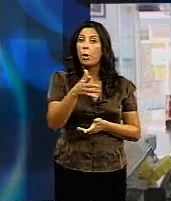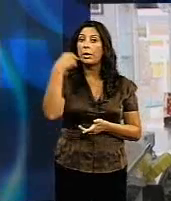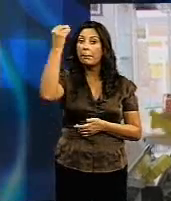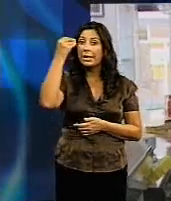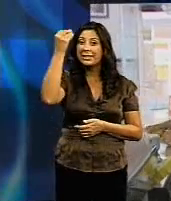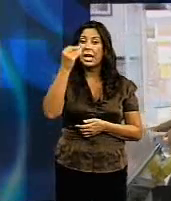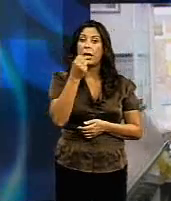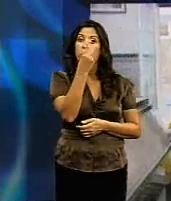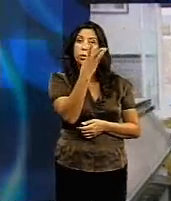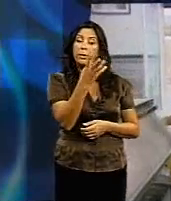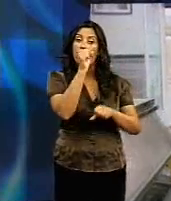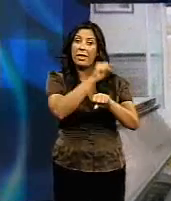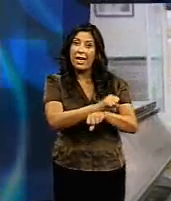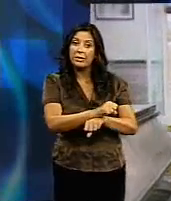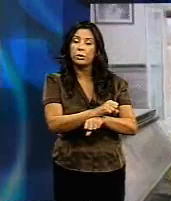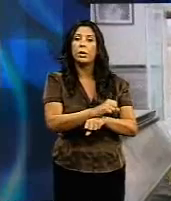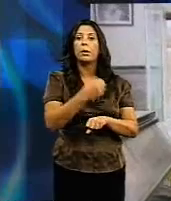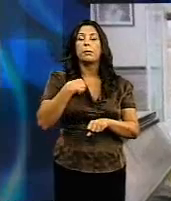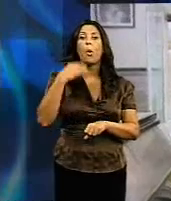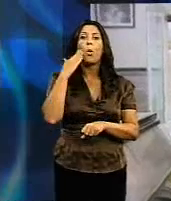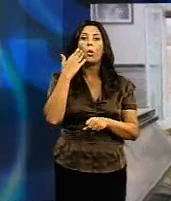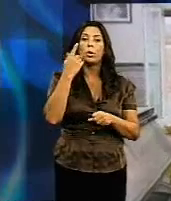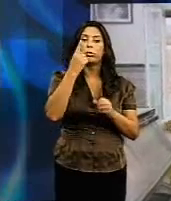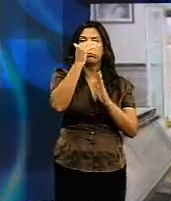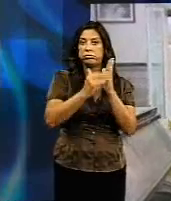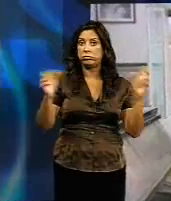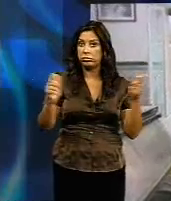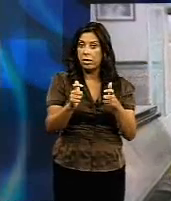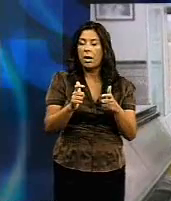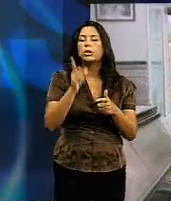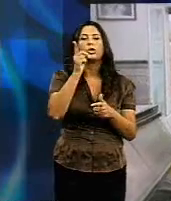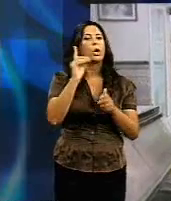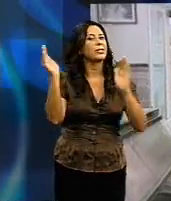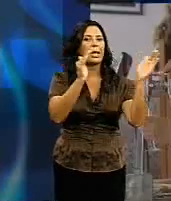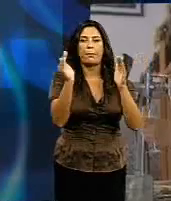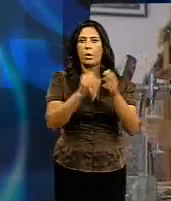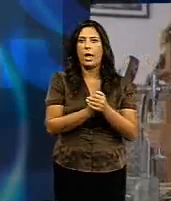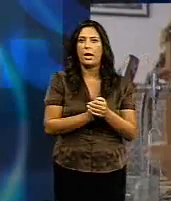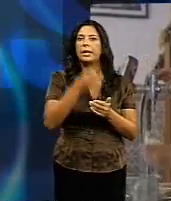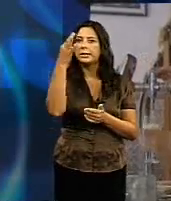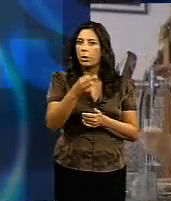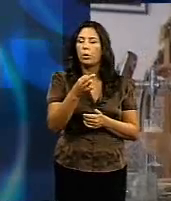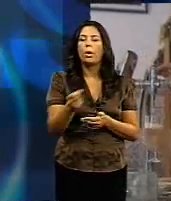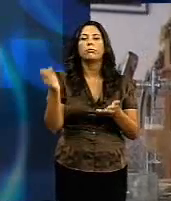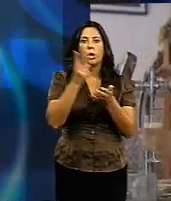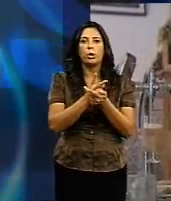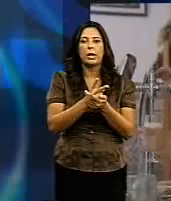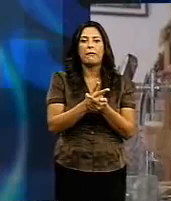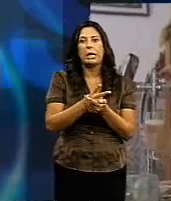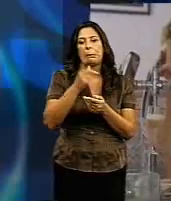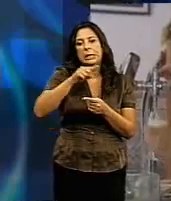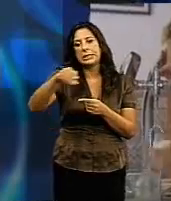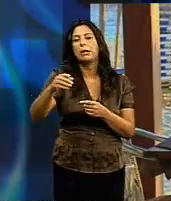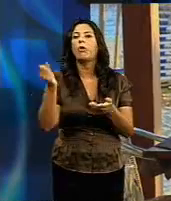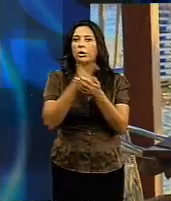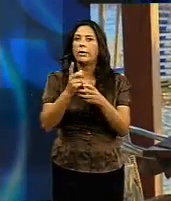los datos del paro con la bajada de julio como algo meramente coyuntural y que tendrá un nuevo repunte a partir de los próximos